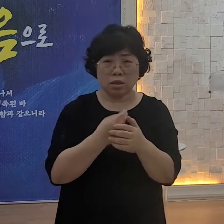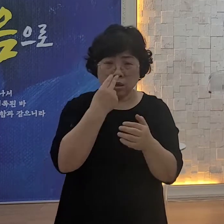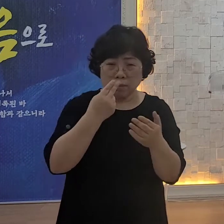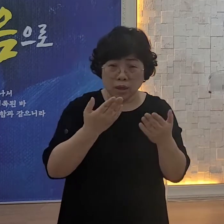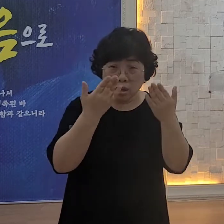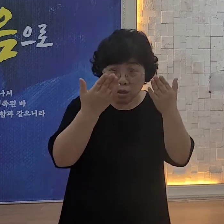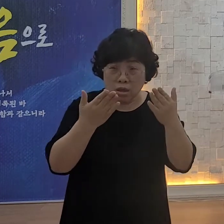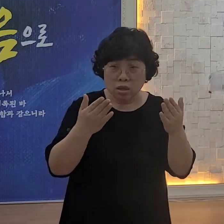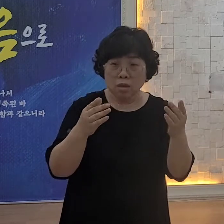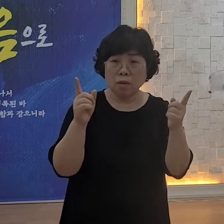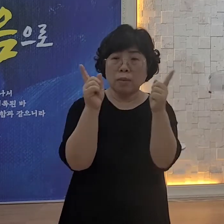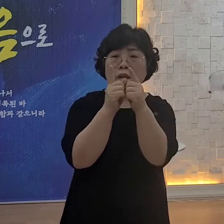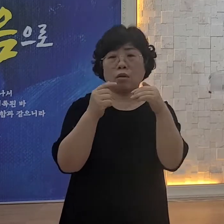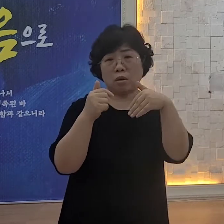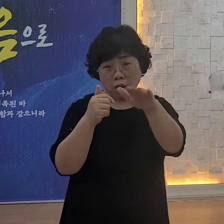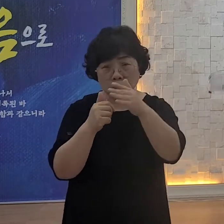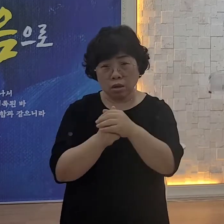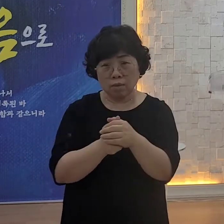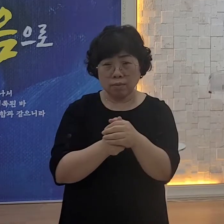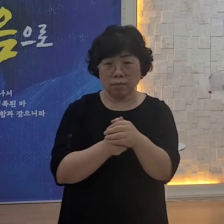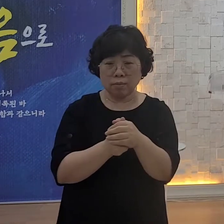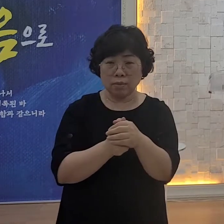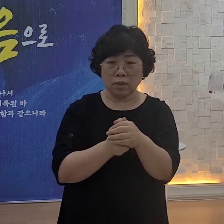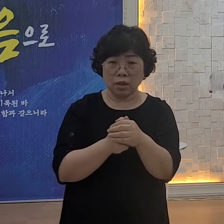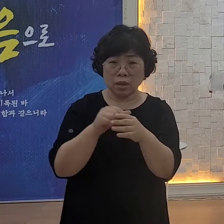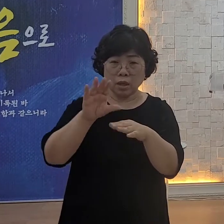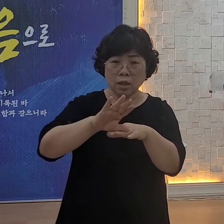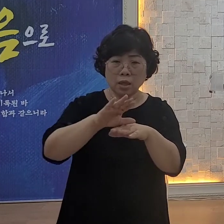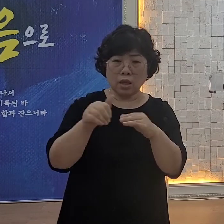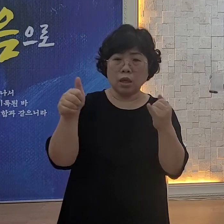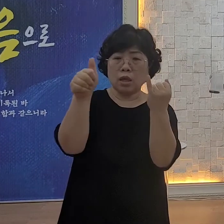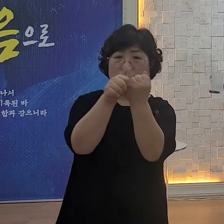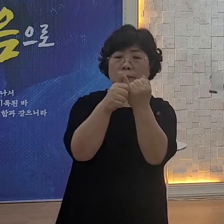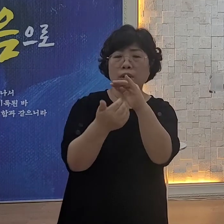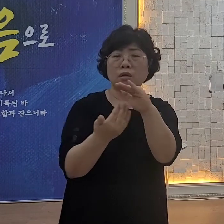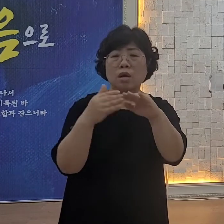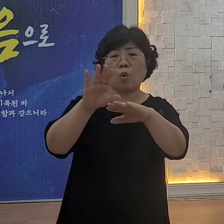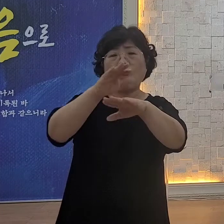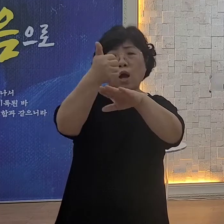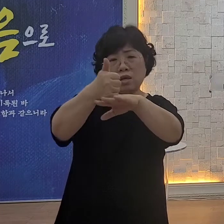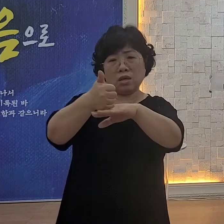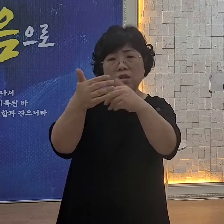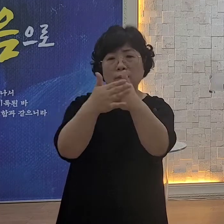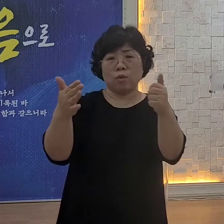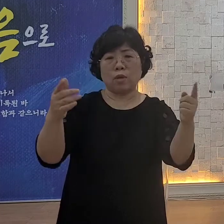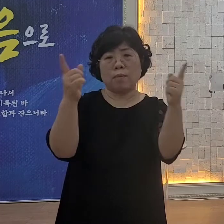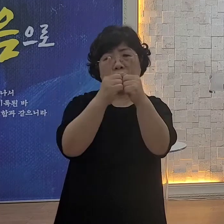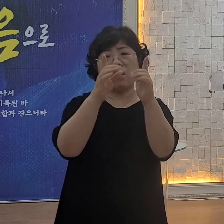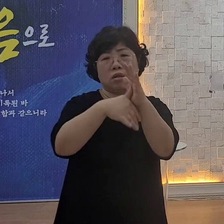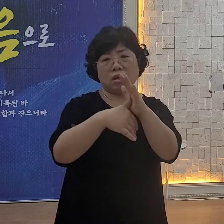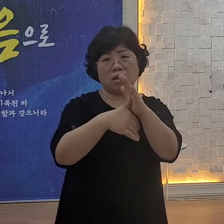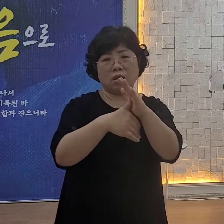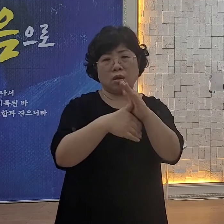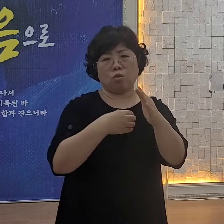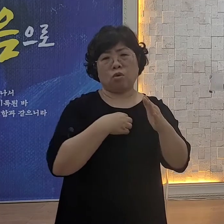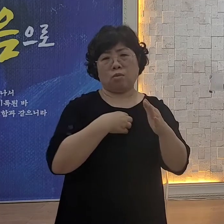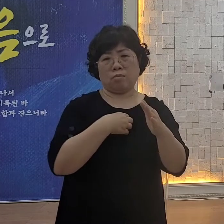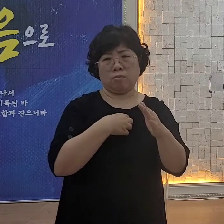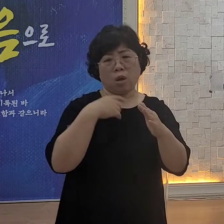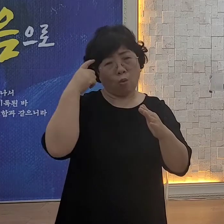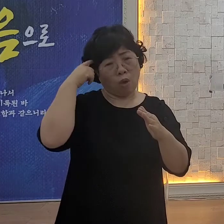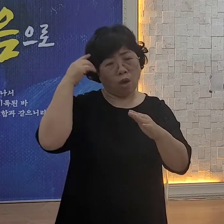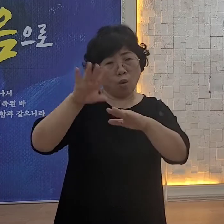이 에스더가 왕에게 나아가기로 결정합니다. 근데 여러분, 그때 만약에